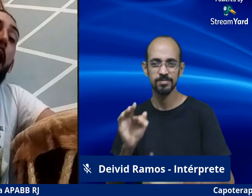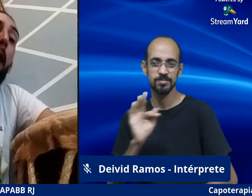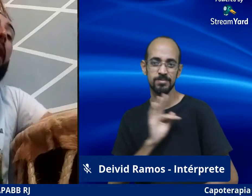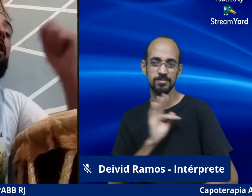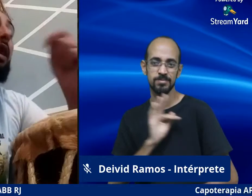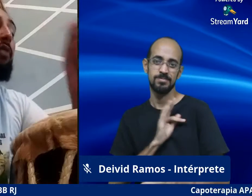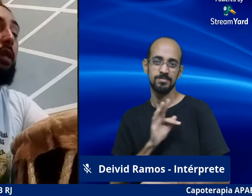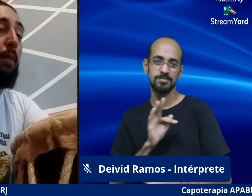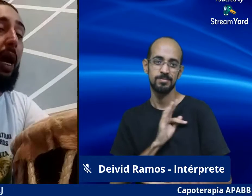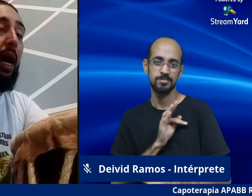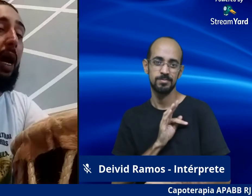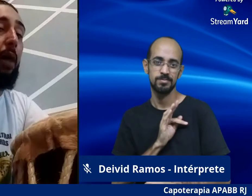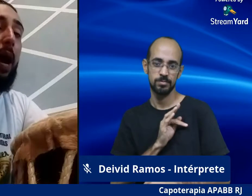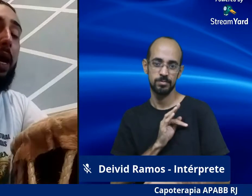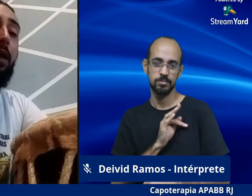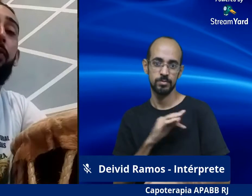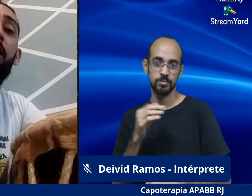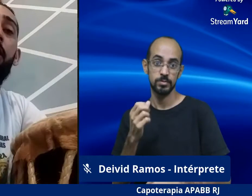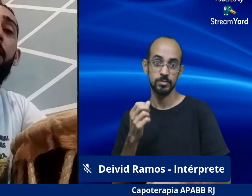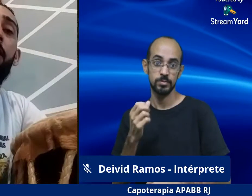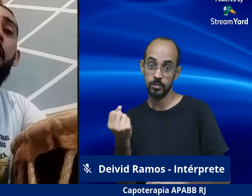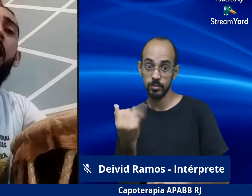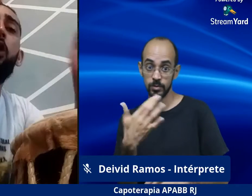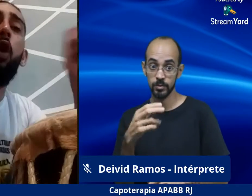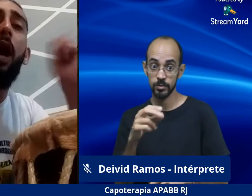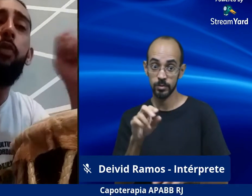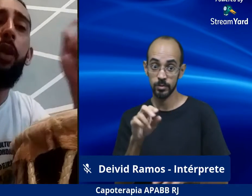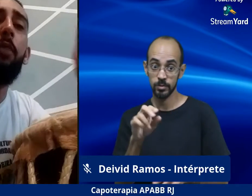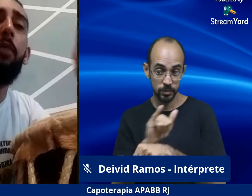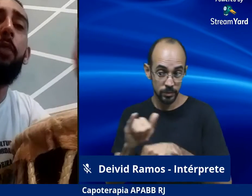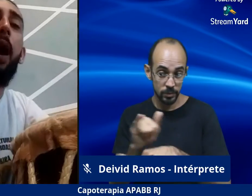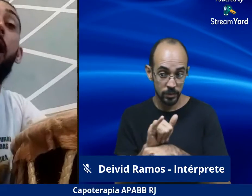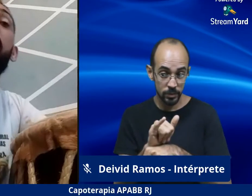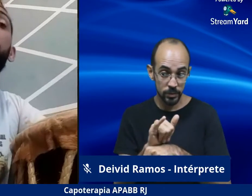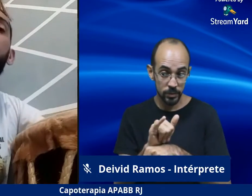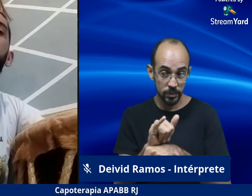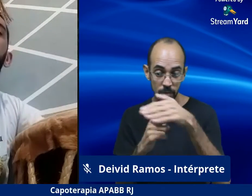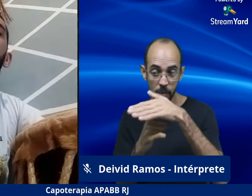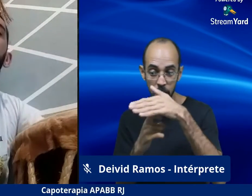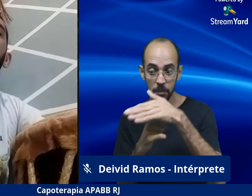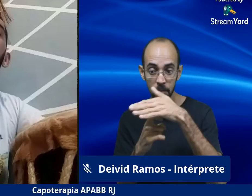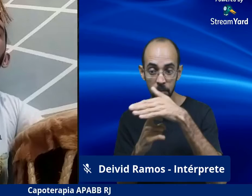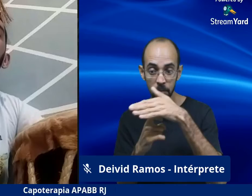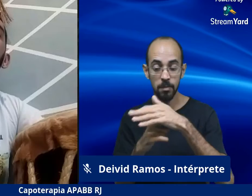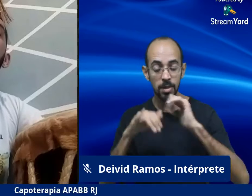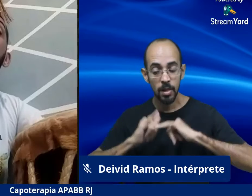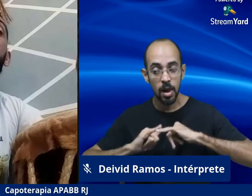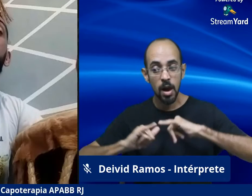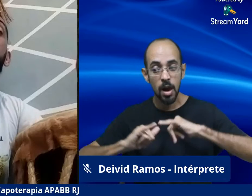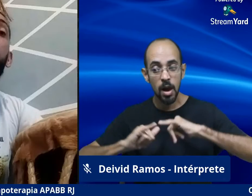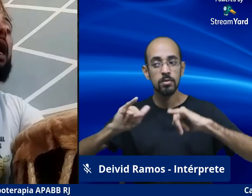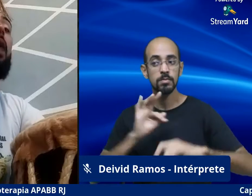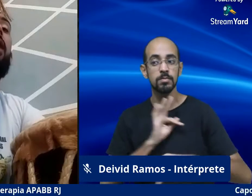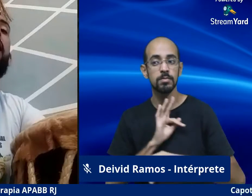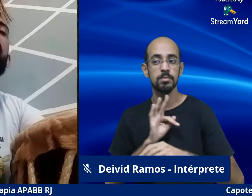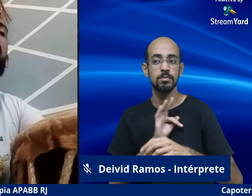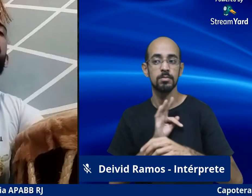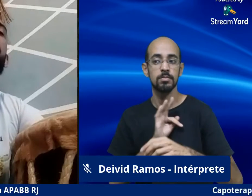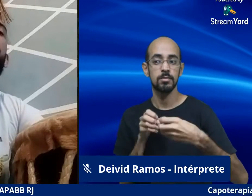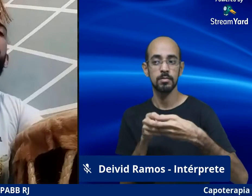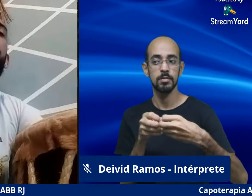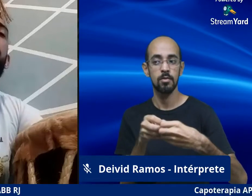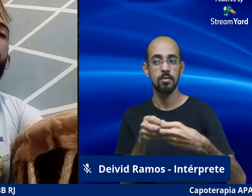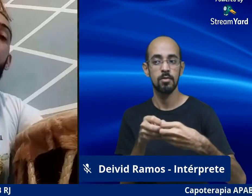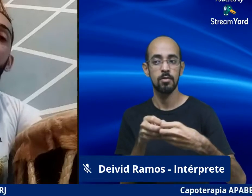o rapaz que estava ali na barraca da feira, ele tocava o birimbau alertando, né? Alertando que a cavalaria